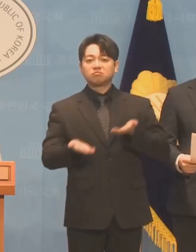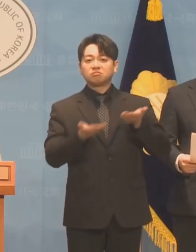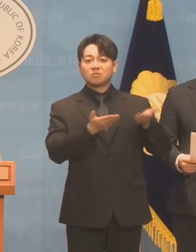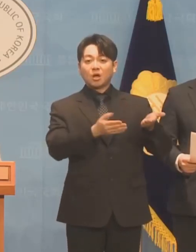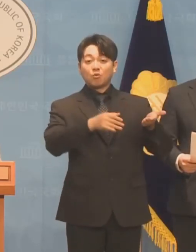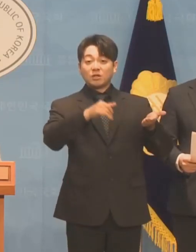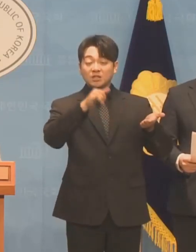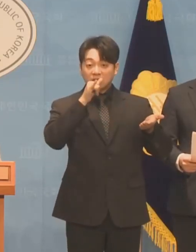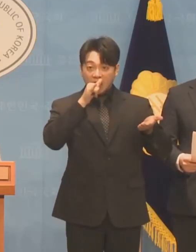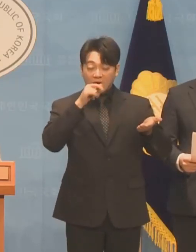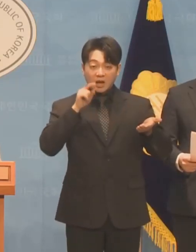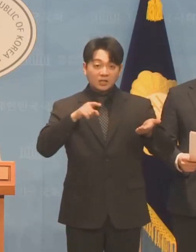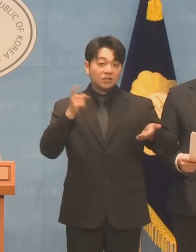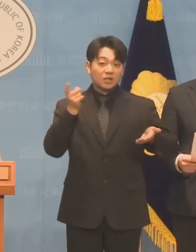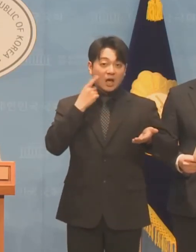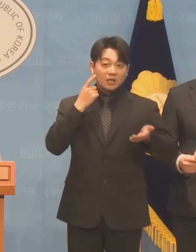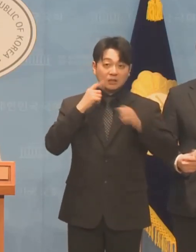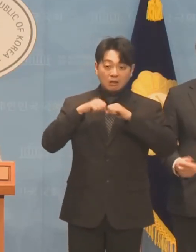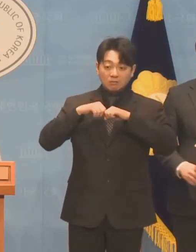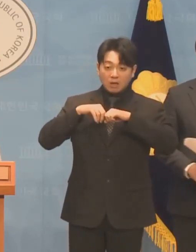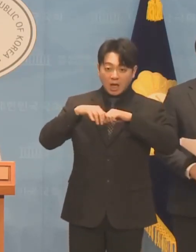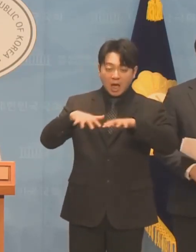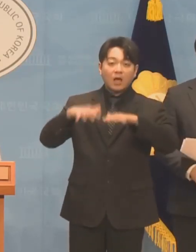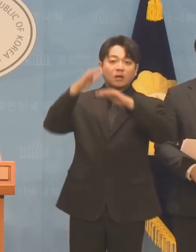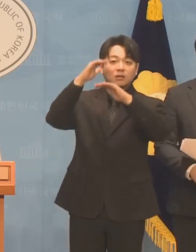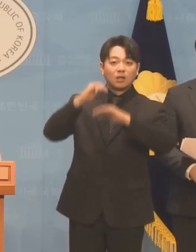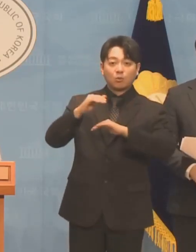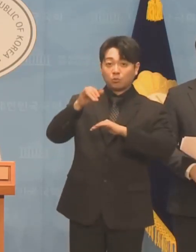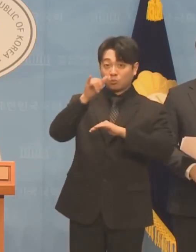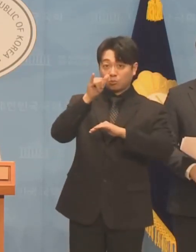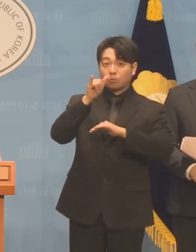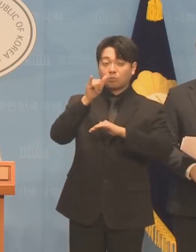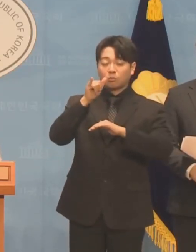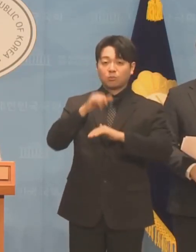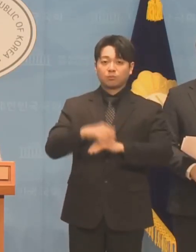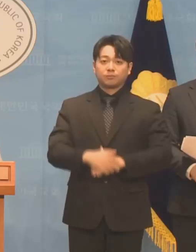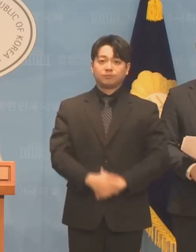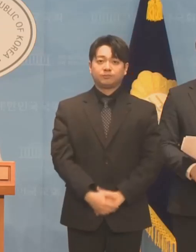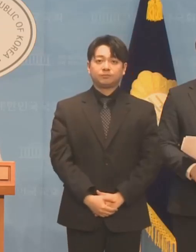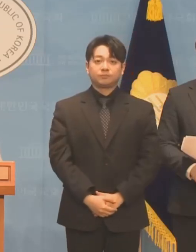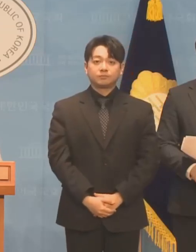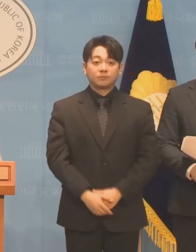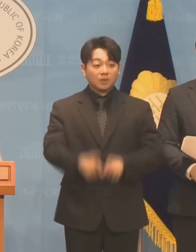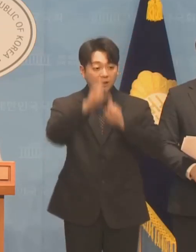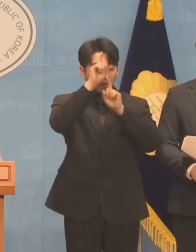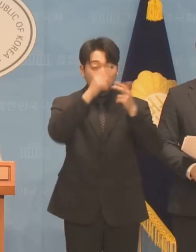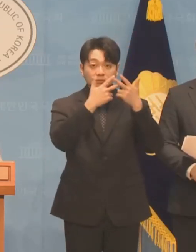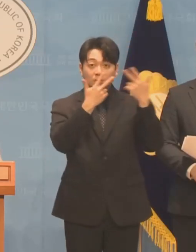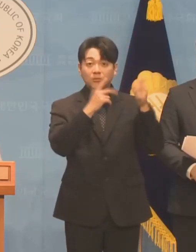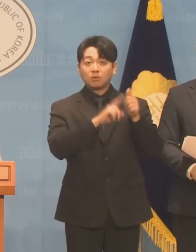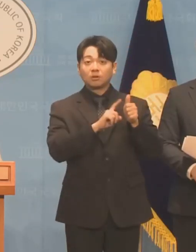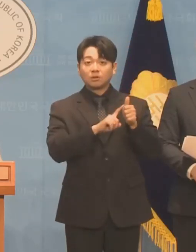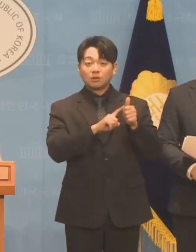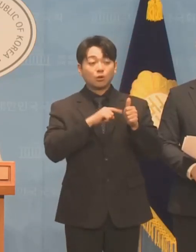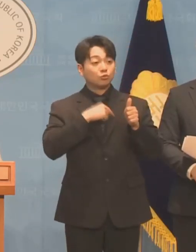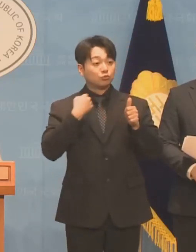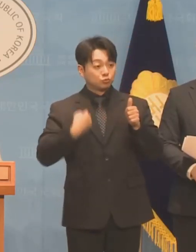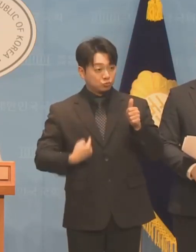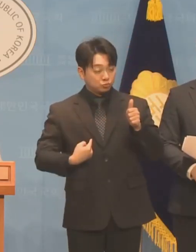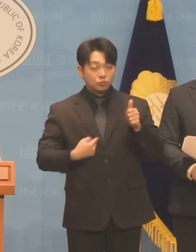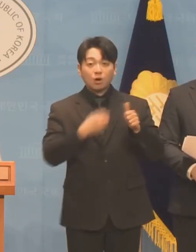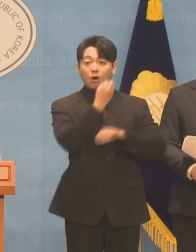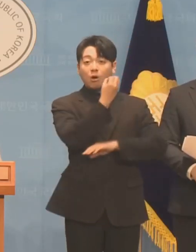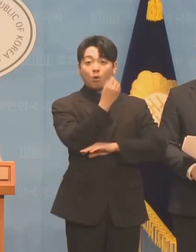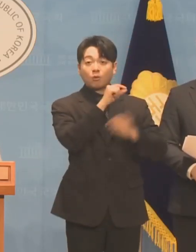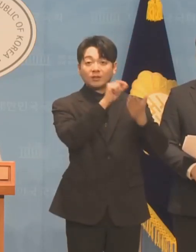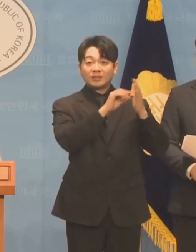키워드로 무분별하게 유포되고 있는 허위 조작 정보의 일부입니다. 이재명 대표가 중화권 외신 기자들과의 만남에서 중국